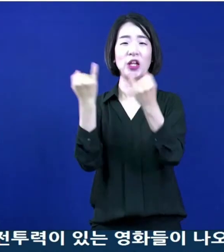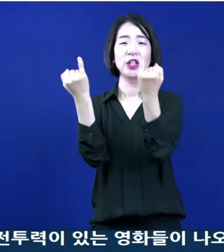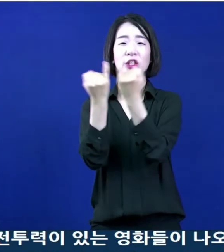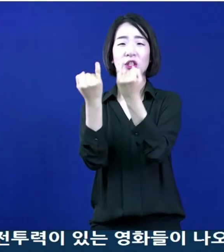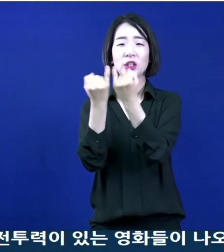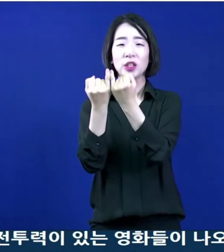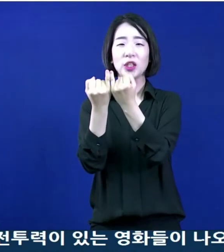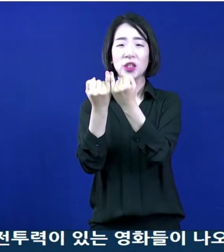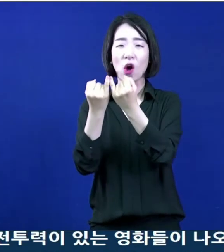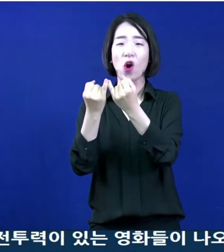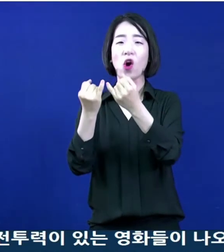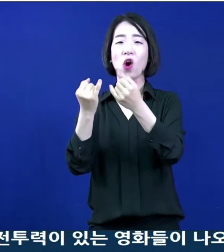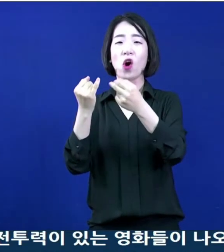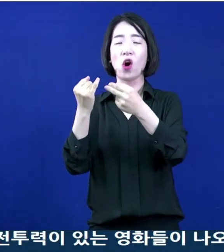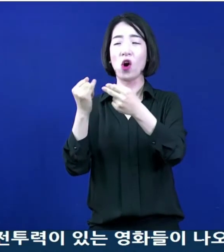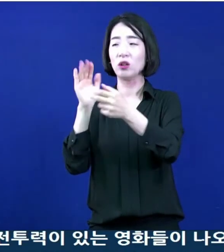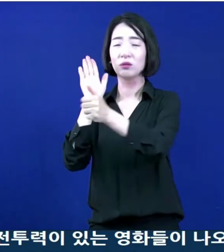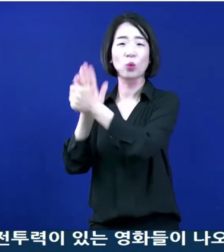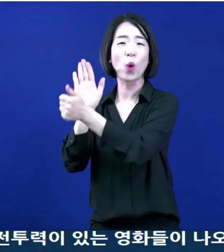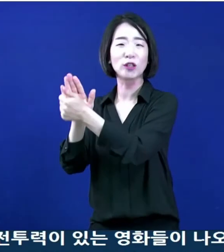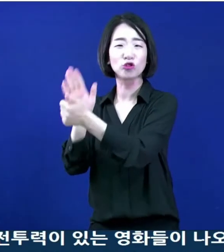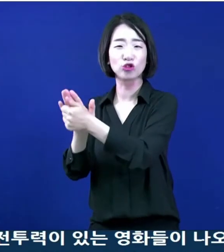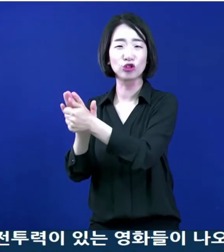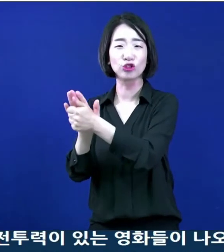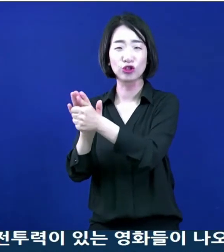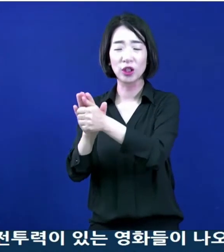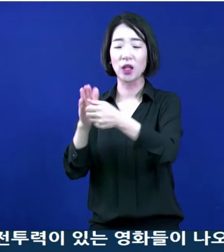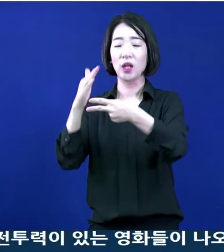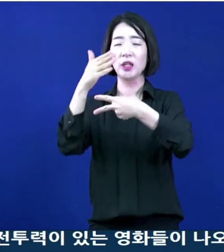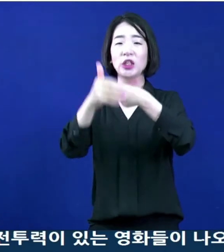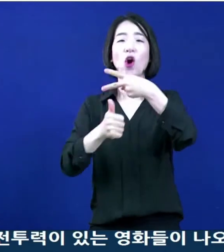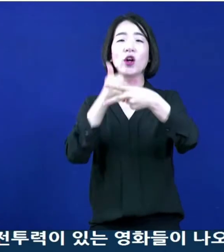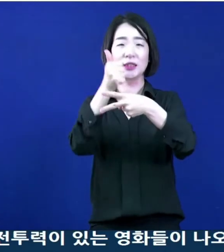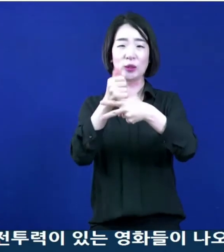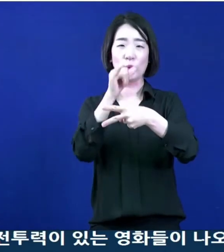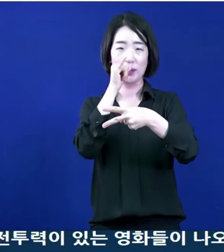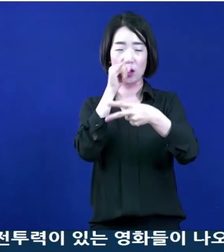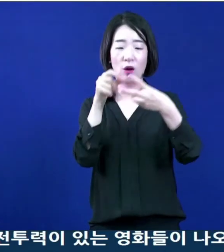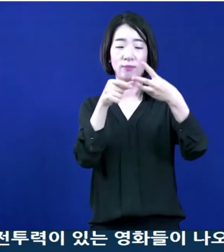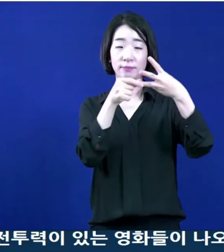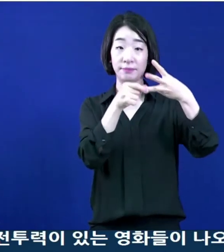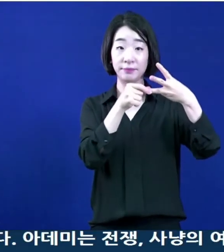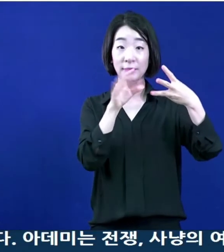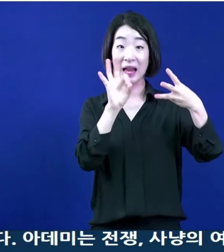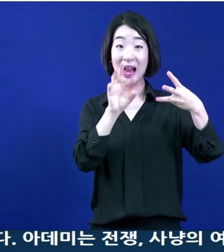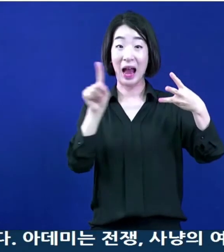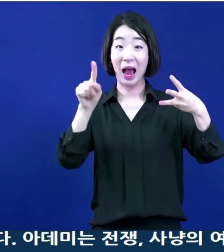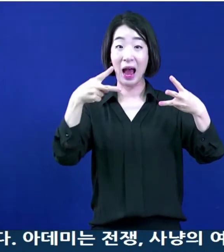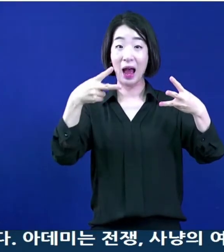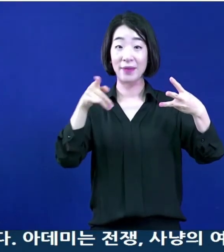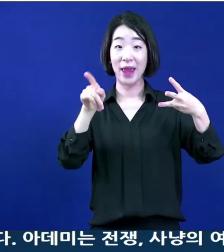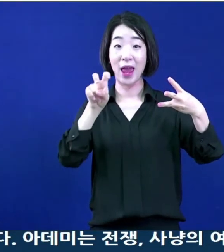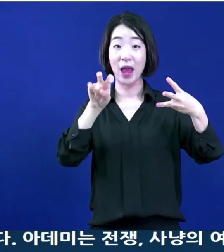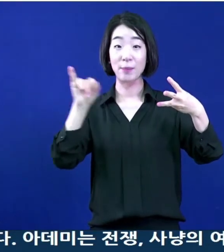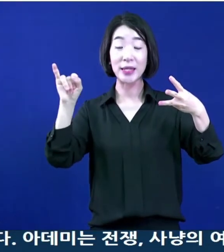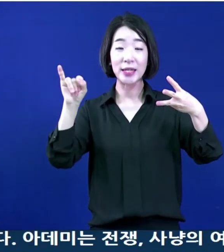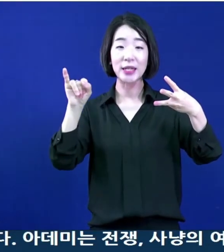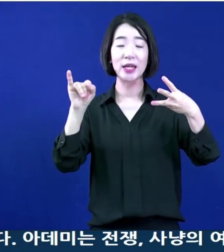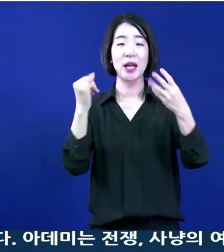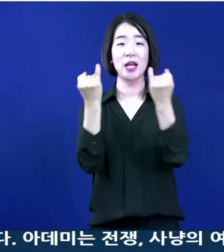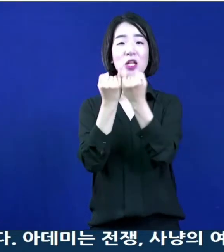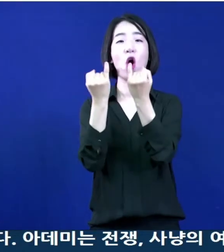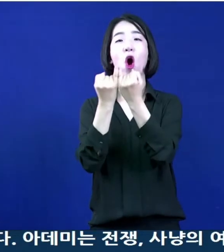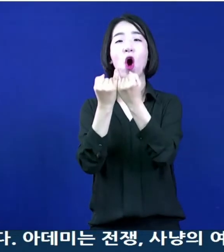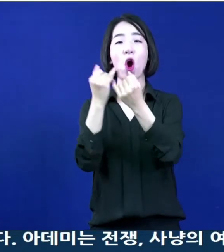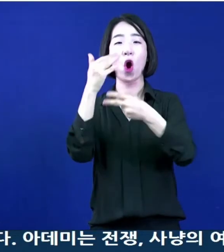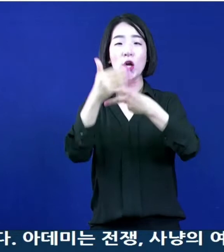이 산모의 고통을 도와주는 그런 역할도 하는 여신이야. 이게 아데미 여신입니다. 아시겠어요? 아프로디테하고